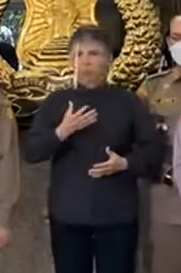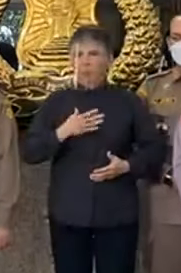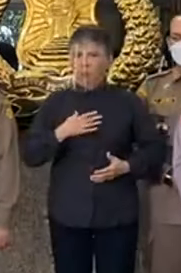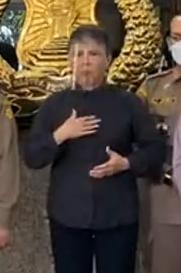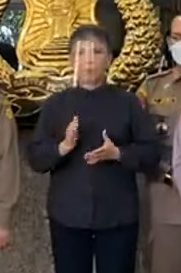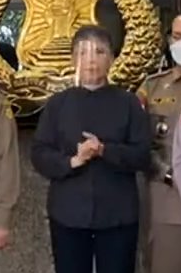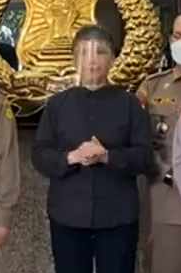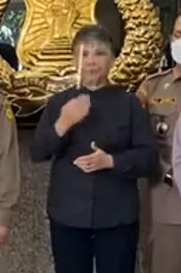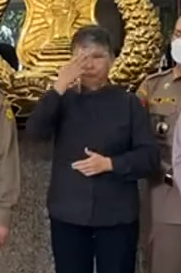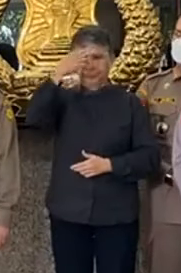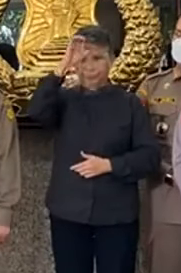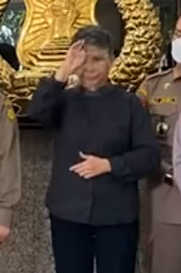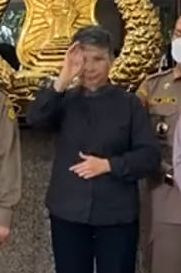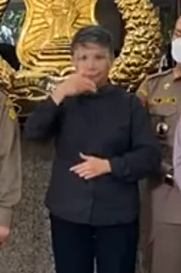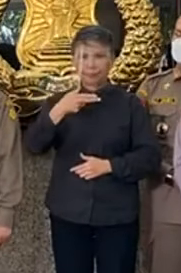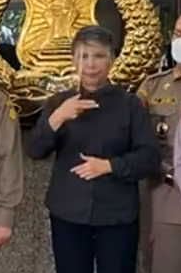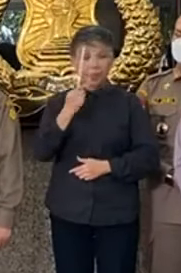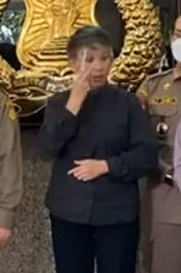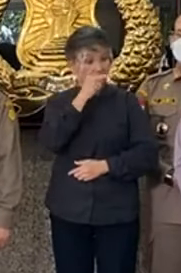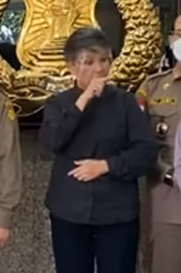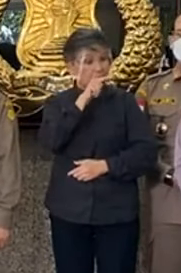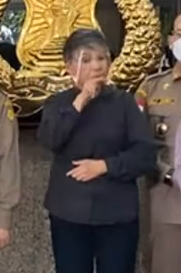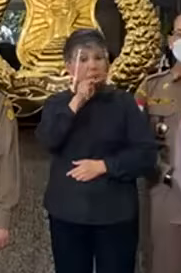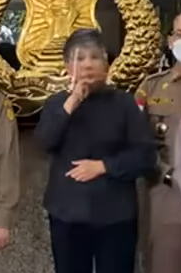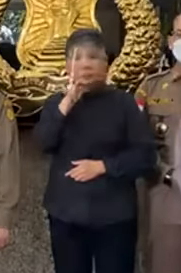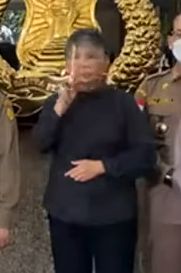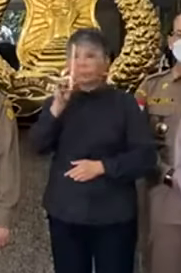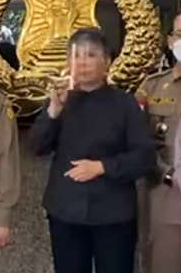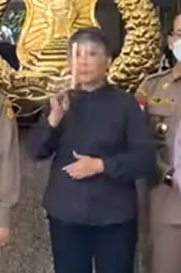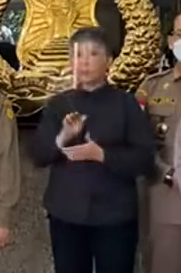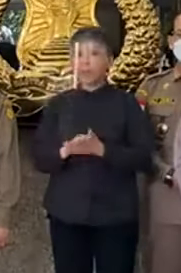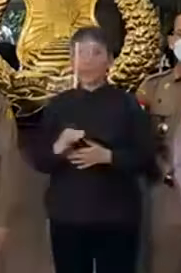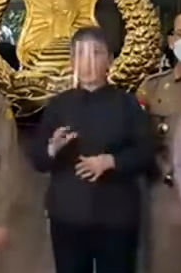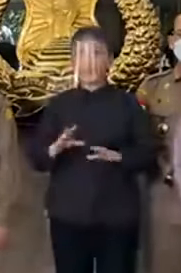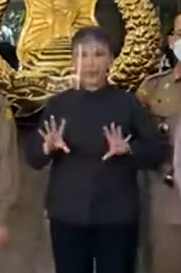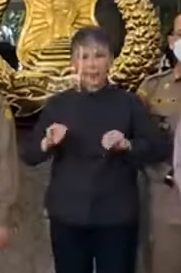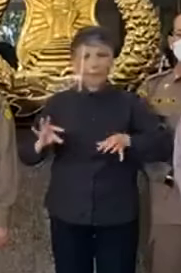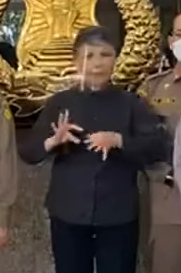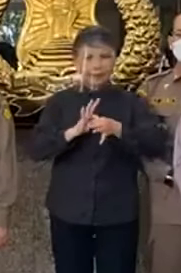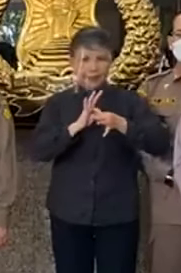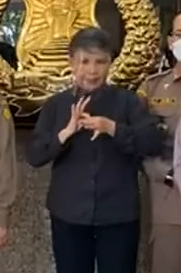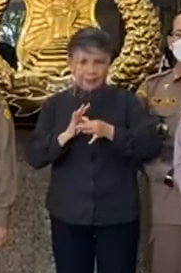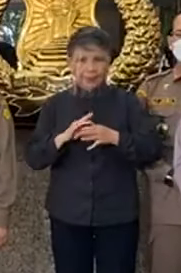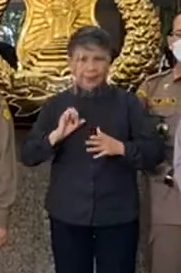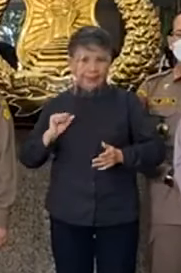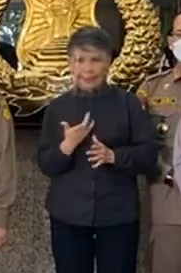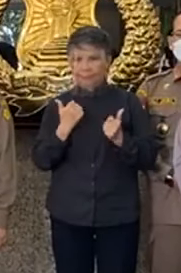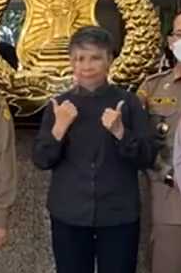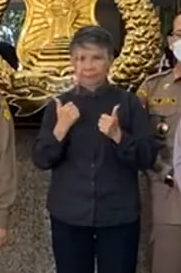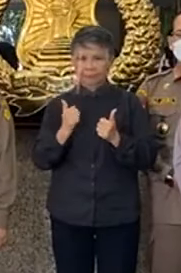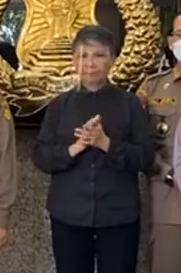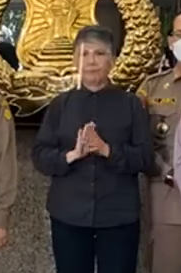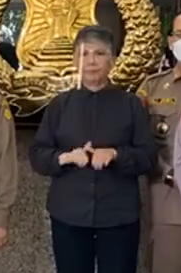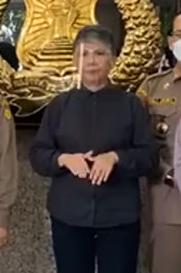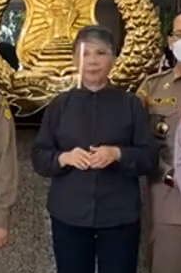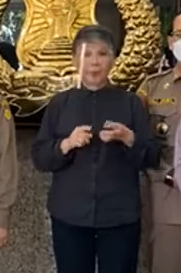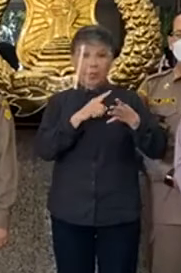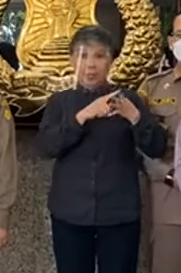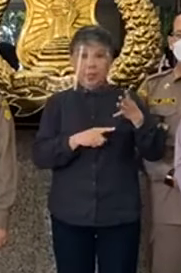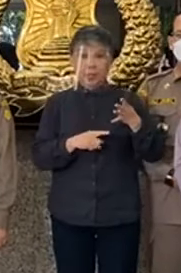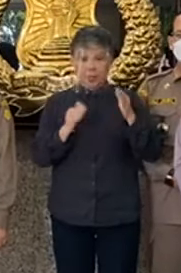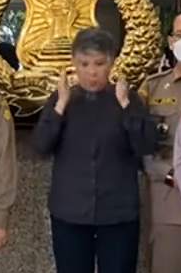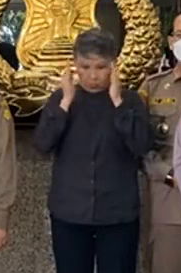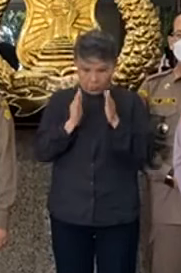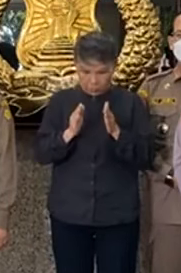Kapolri senantiasa akan melihat hal itu dan secara bersinergi berada di lapangan. Yang keempat, secara